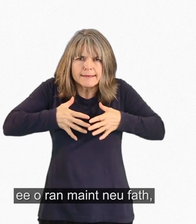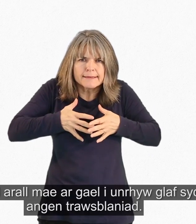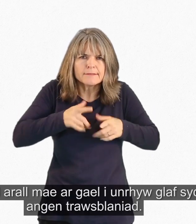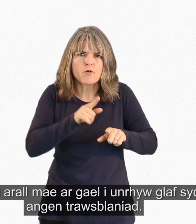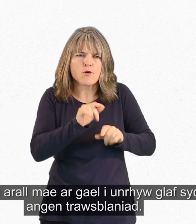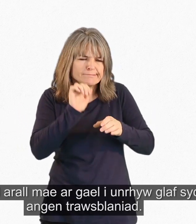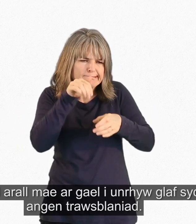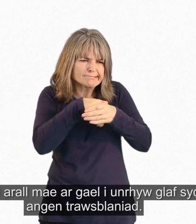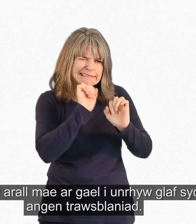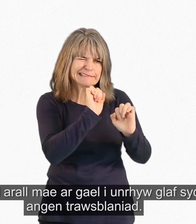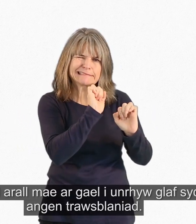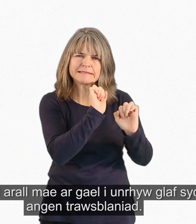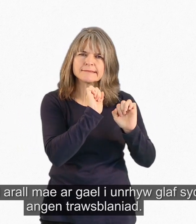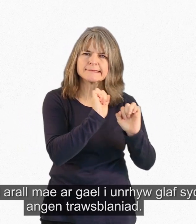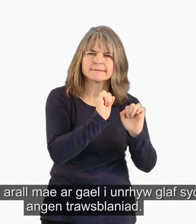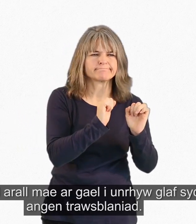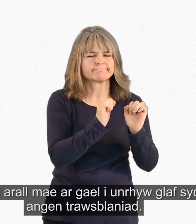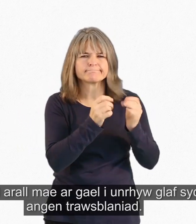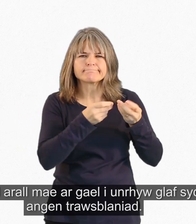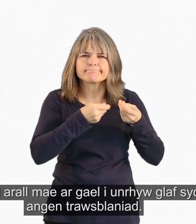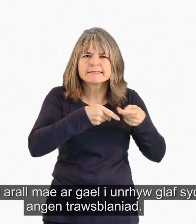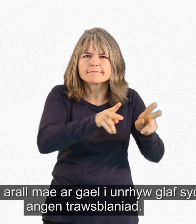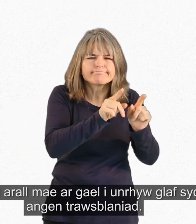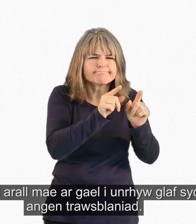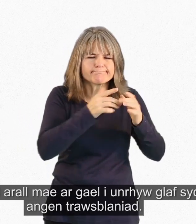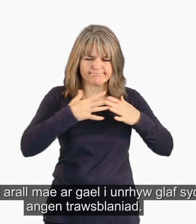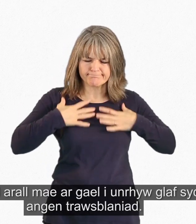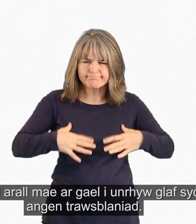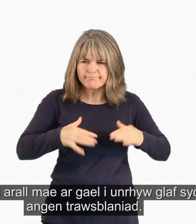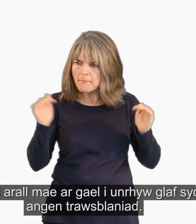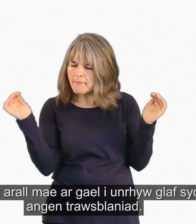Ond fel arall, mae ar gael i unrhyw glaf sydd angen draws blaniad.